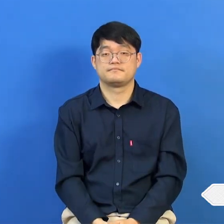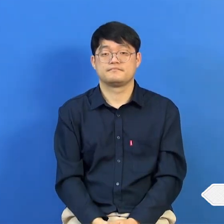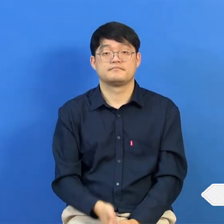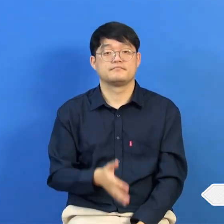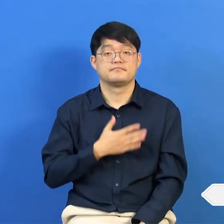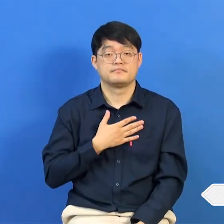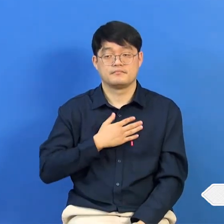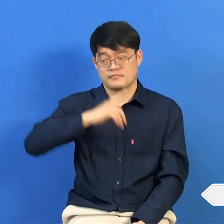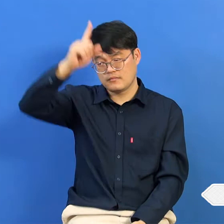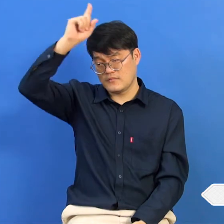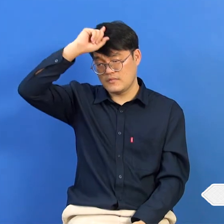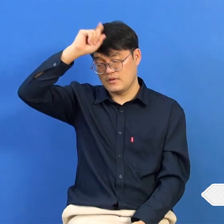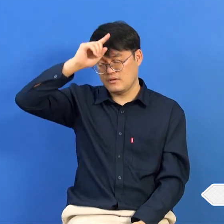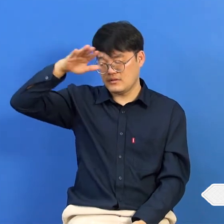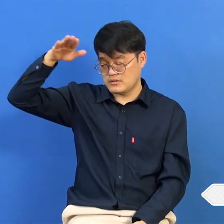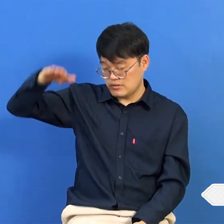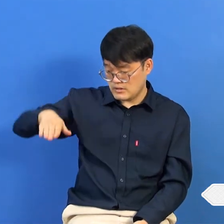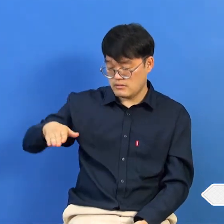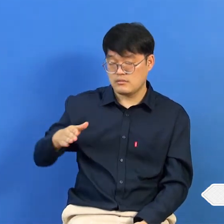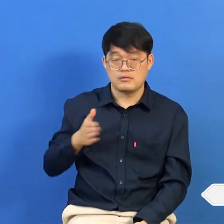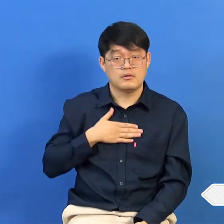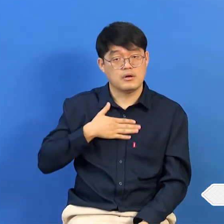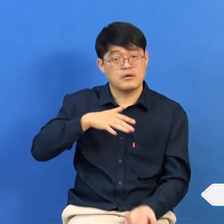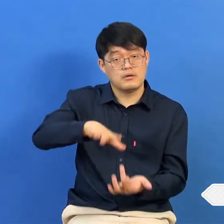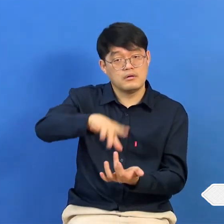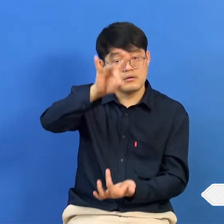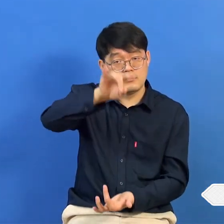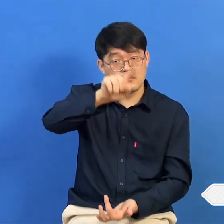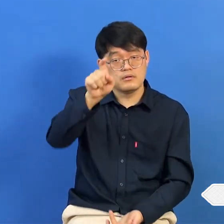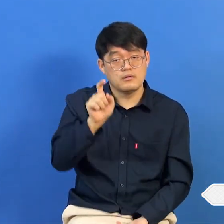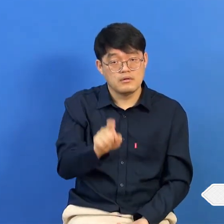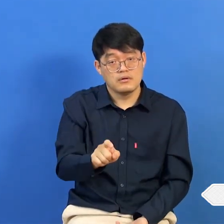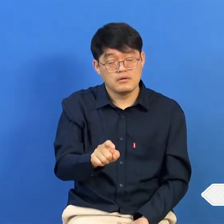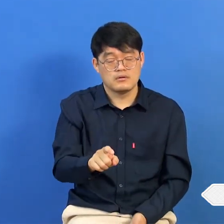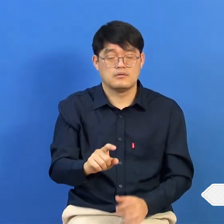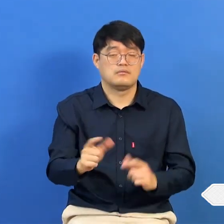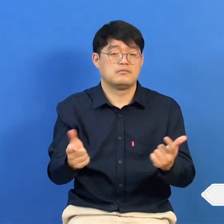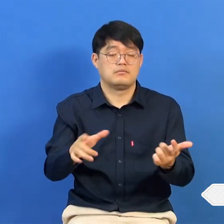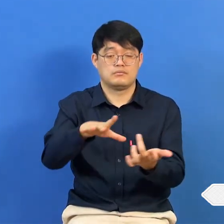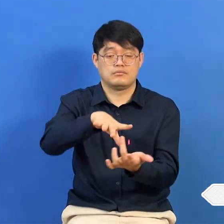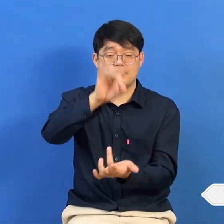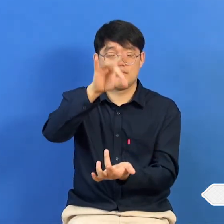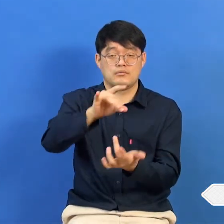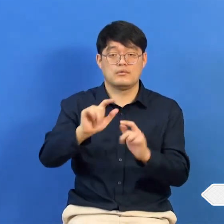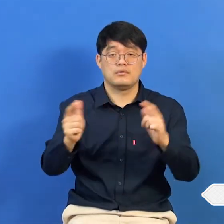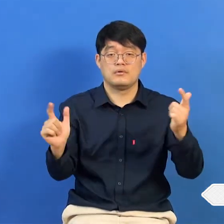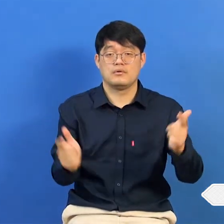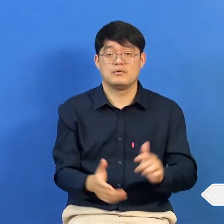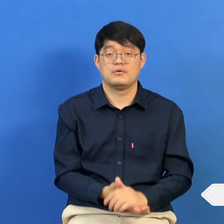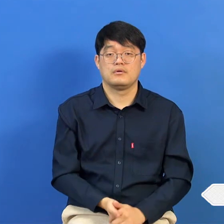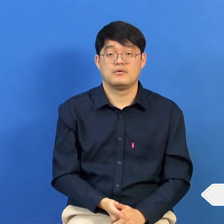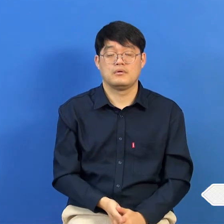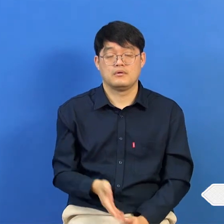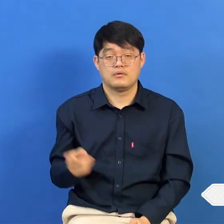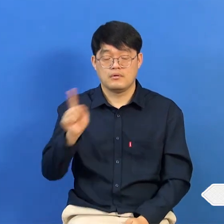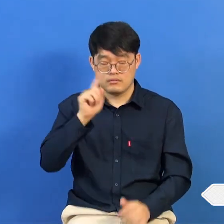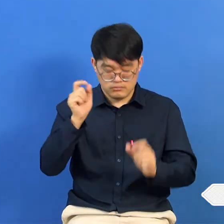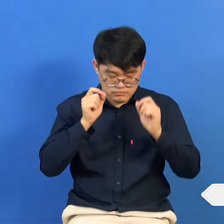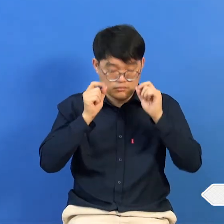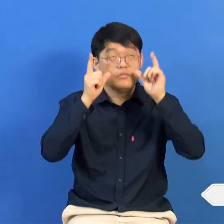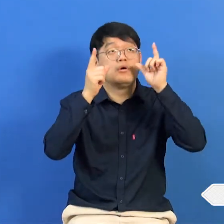제가 키가 이것밖에 안 되는 게 제가 선택한 것입니까? 선택은 무슨 선택이요? 어느 날 눈을